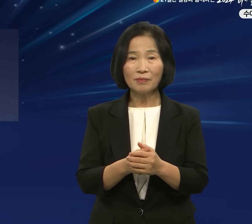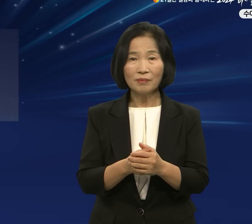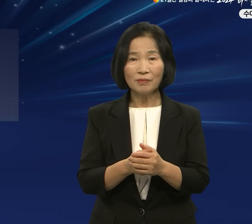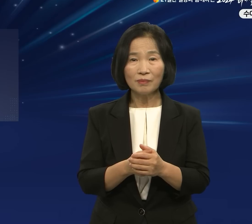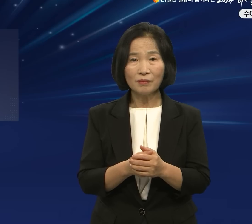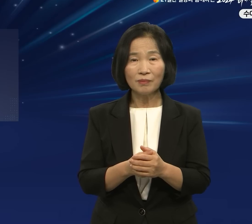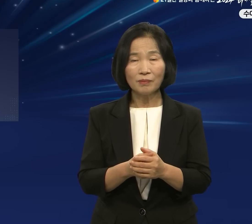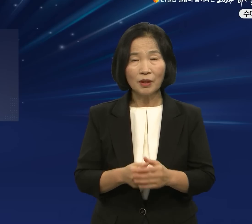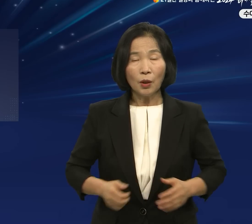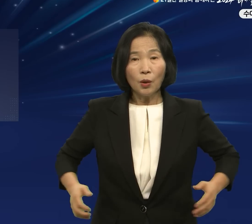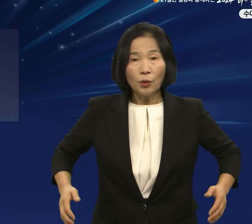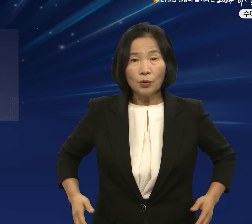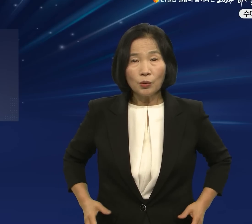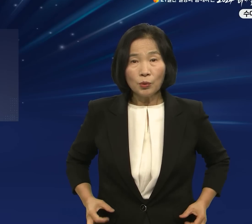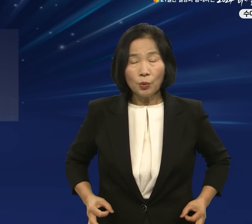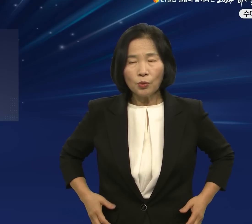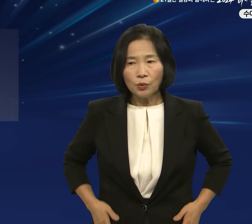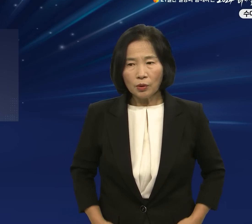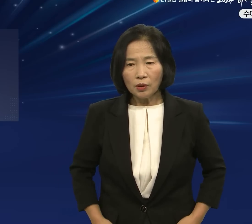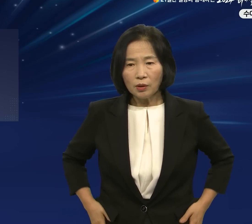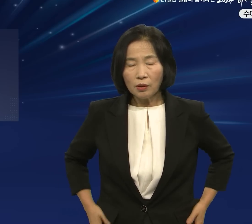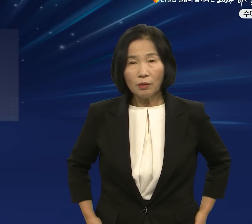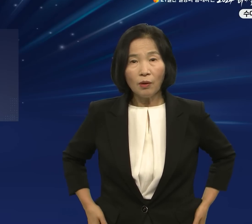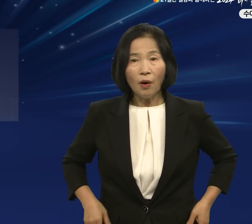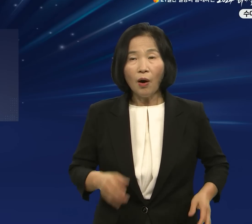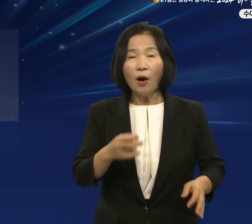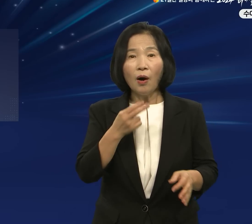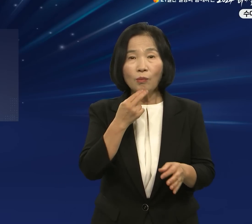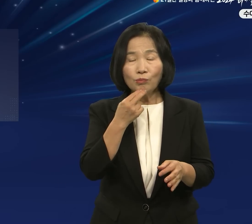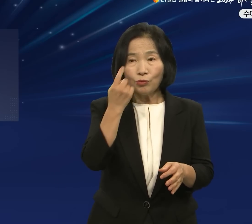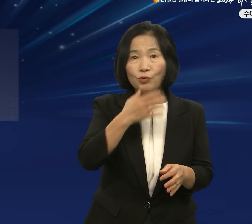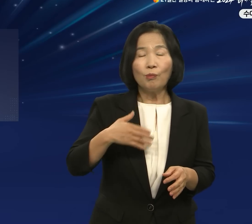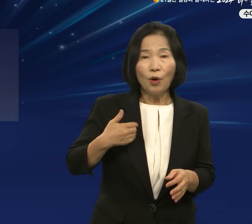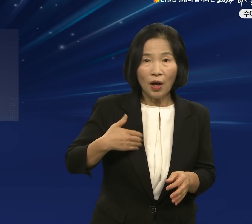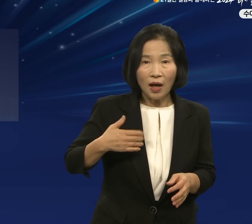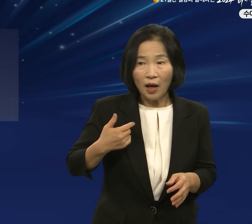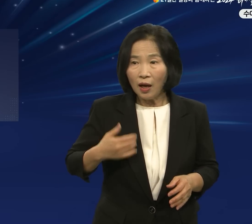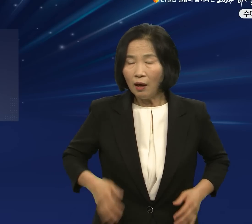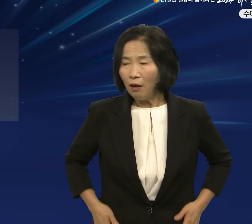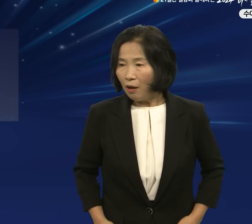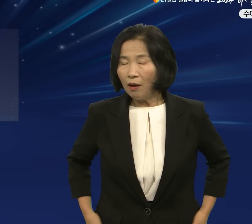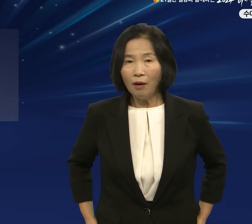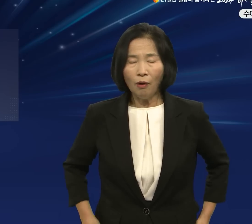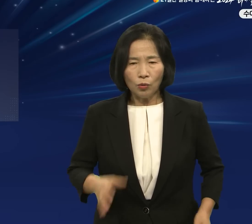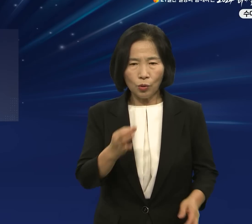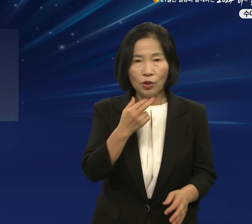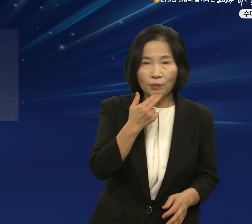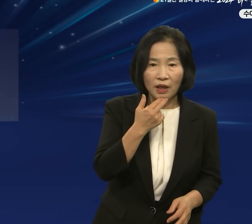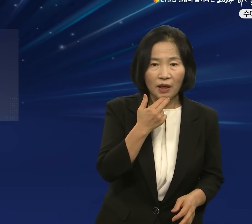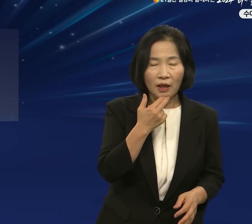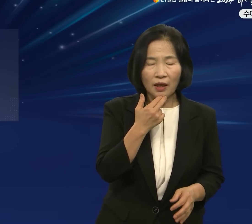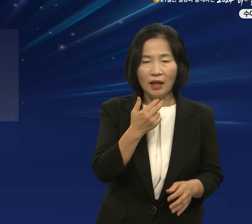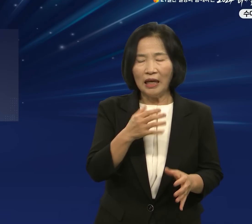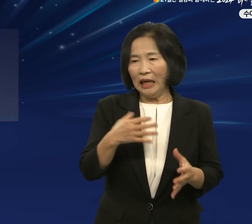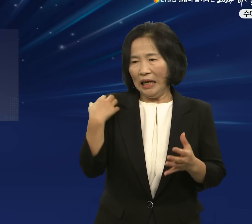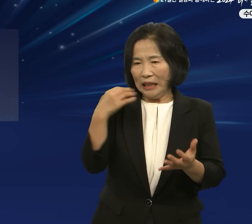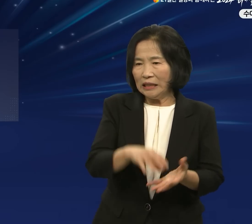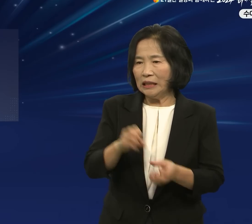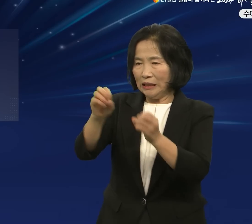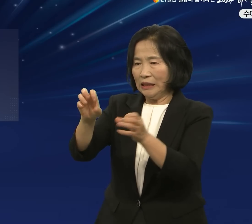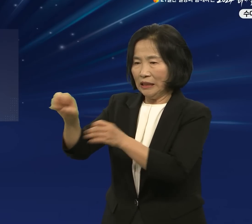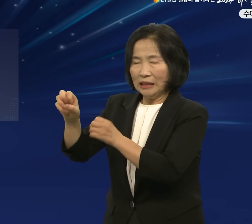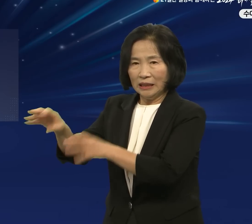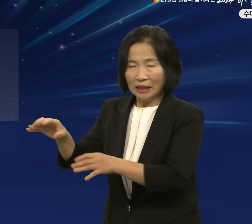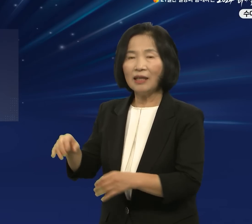돈이 있는지도 없는지도 모르고 슈퍼에 가서 돈이 없으면은 돈이 없네? 그리고 다시 다 내려놓고